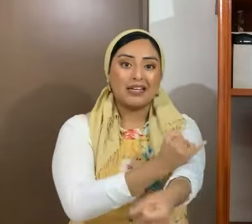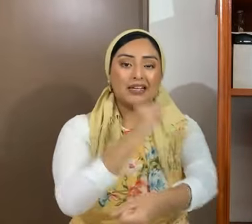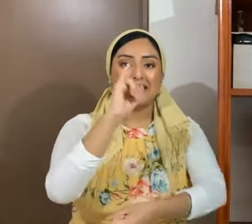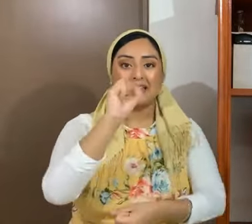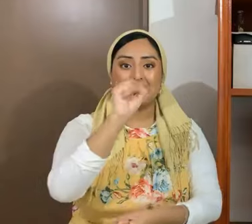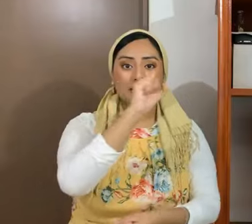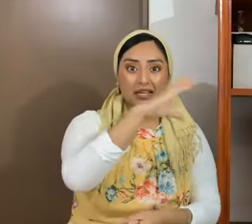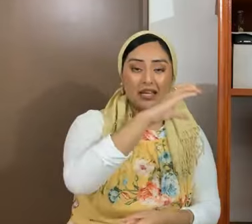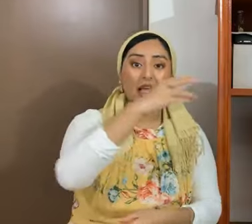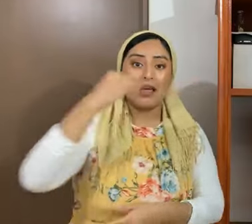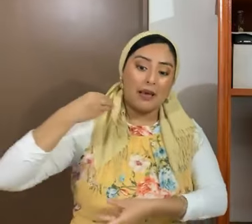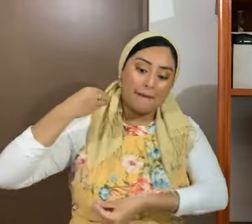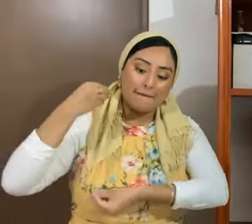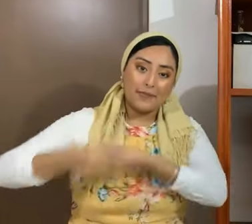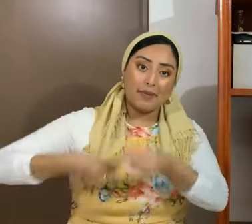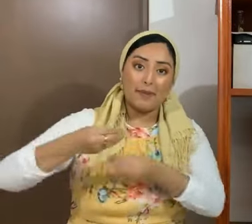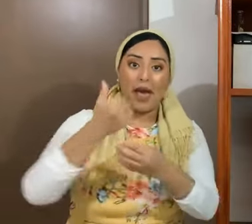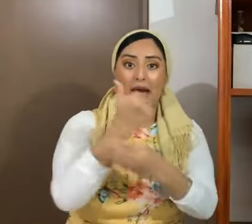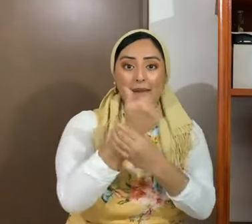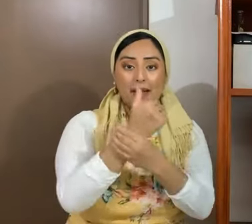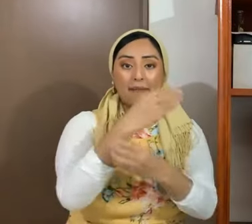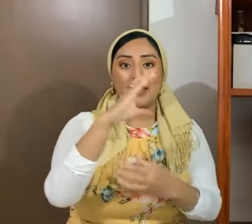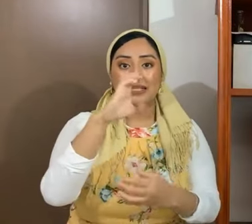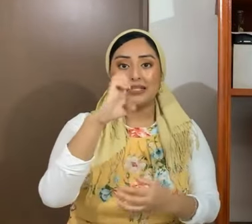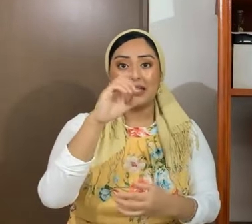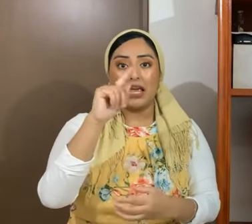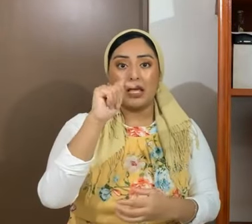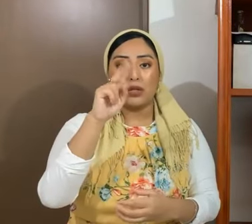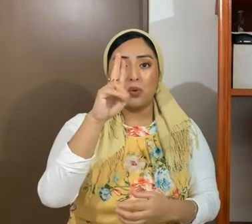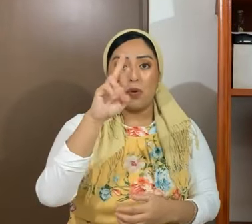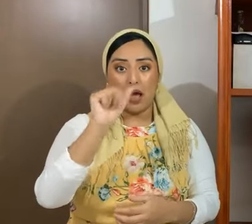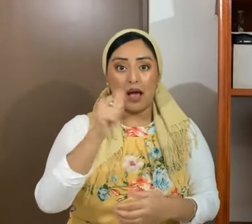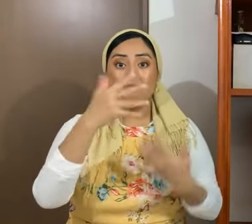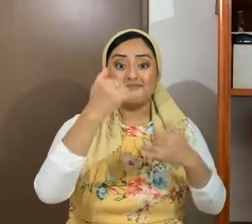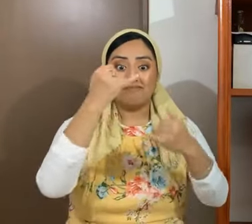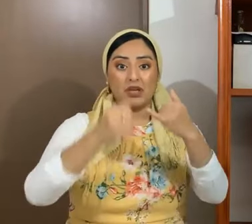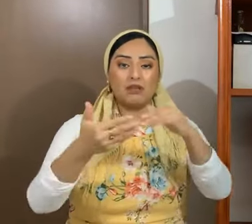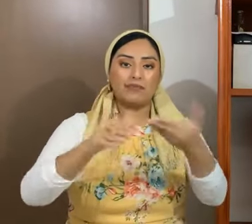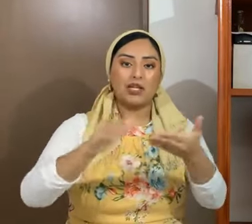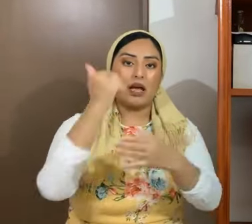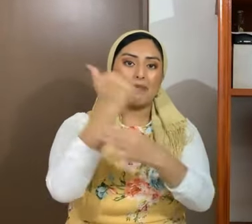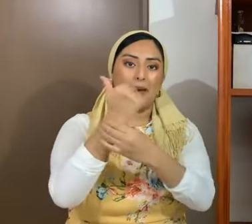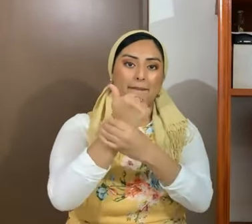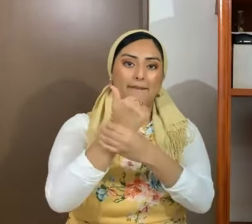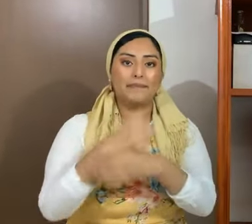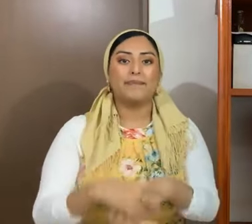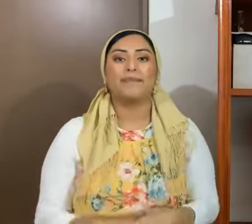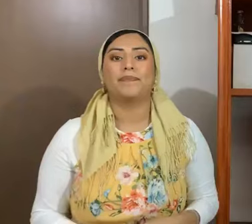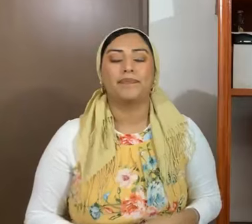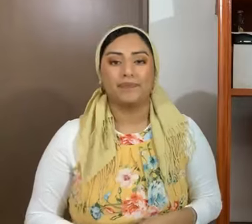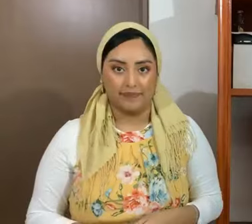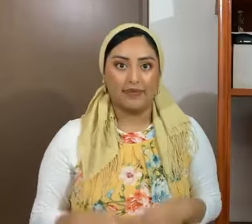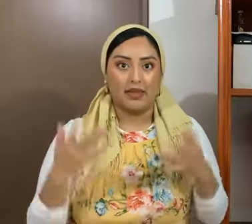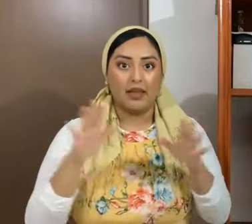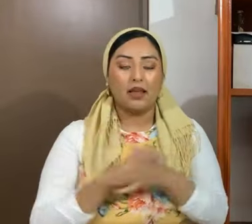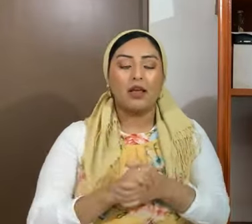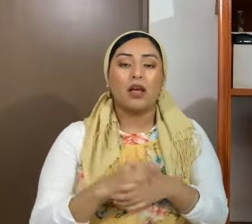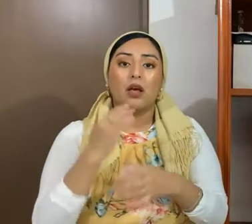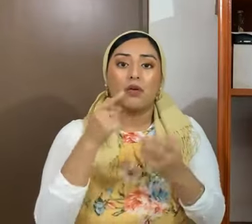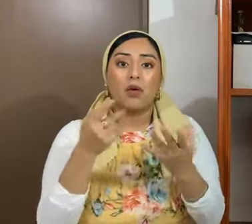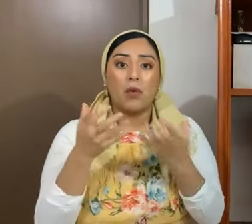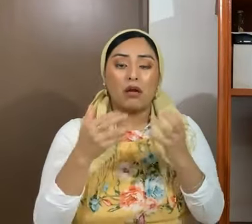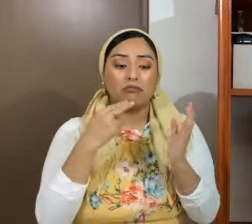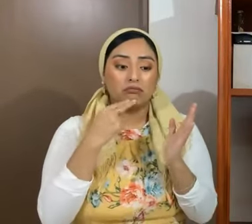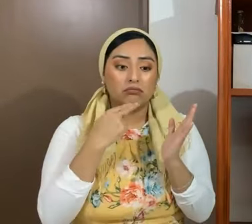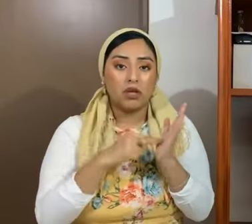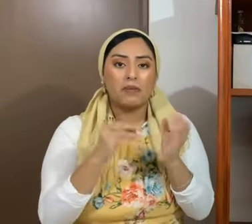los descendientes de Abraham y Sétura, y finalmente la muerte de Abraham. Amén. Bueno, ya lo notaron. Recuerden que si quieren hacer